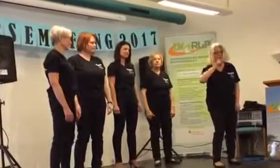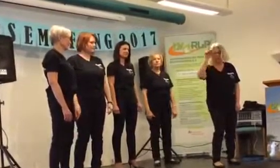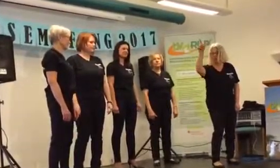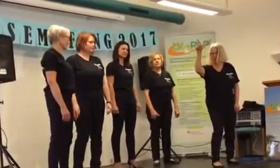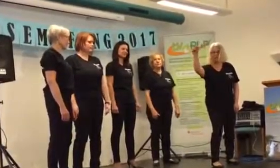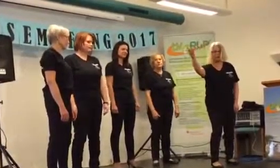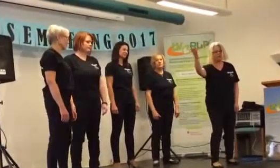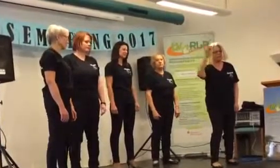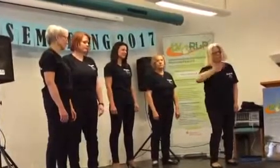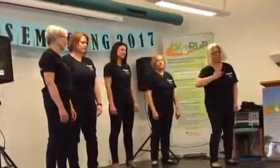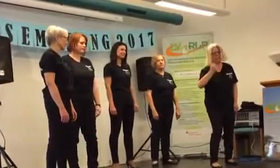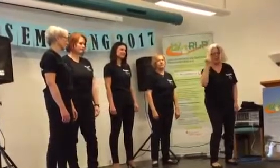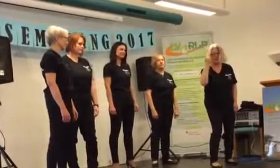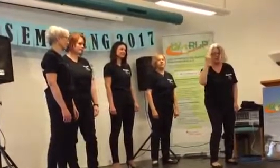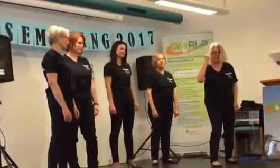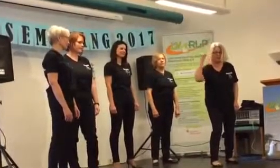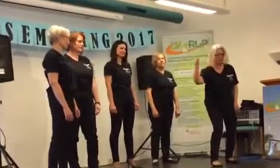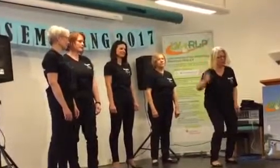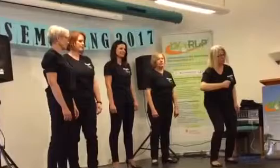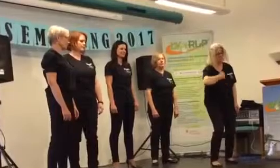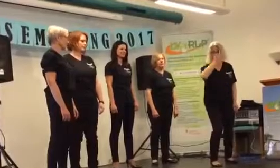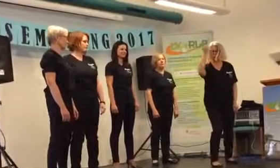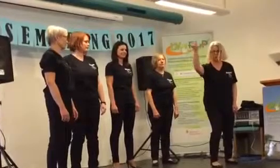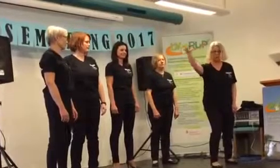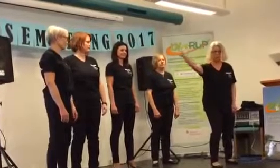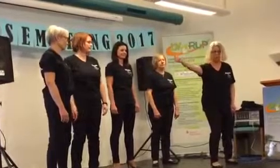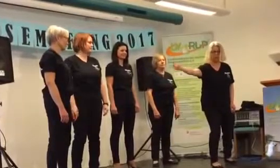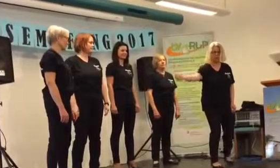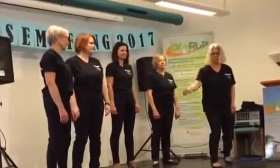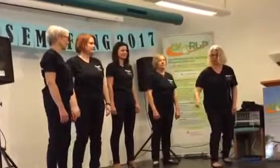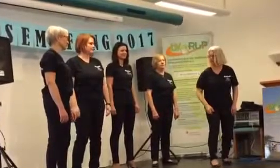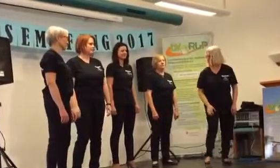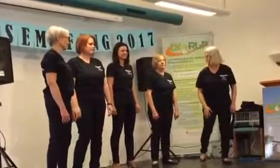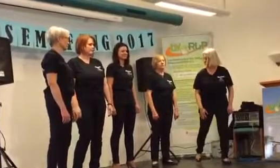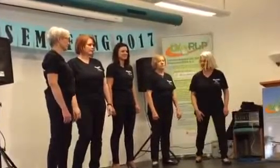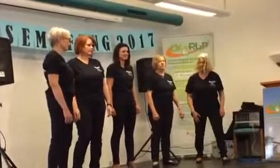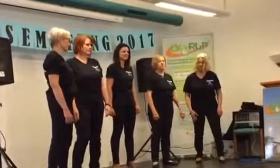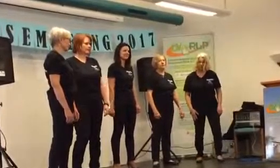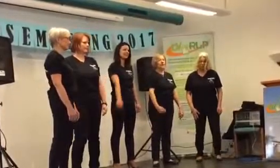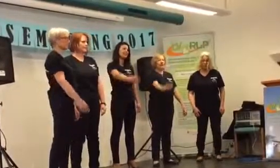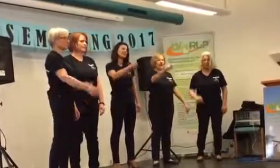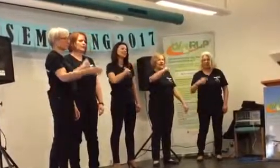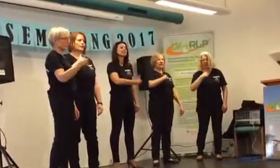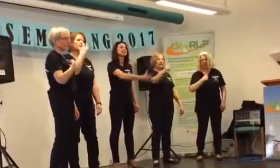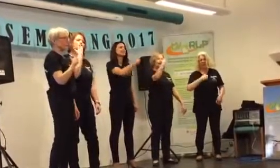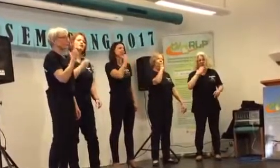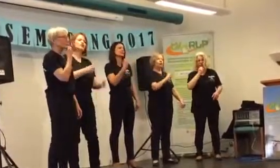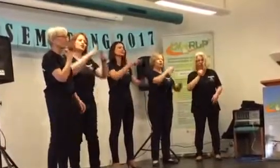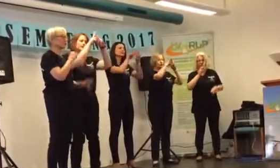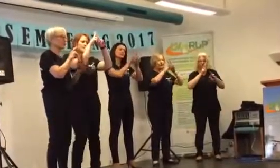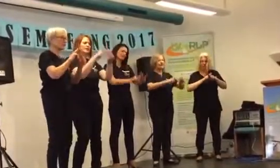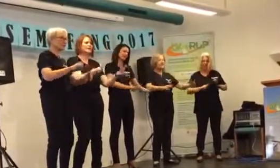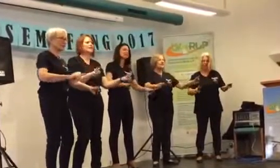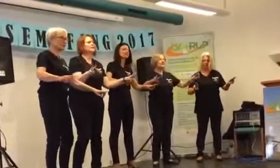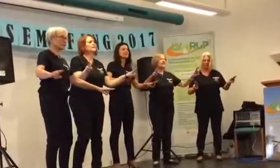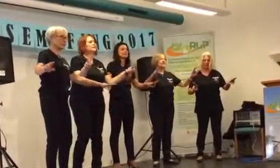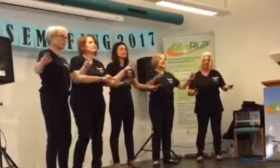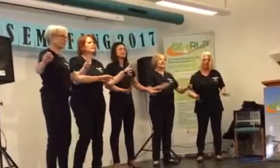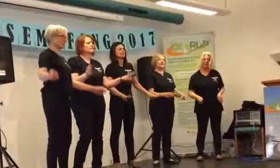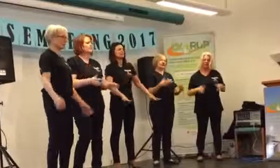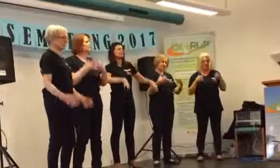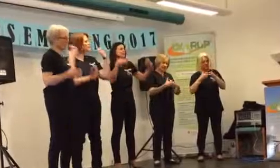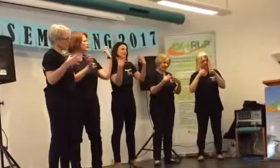Lieber Gott, gib uns die Kraft und auch den Mut. Ich wünsche dir